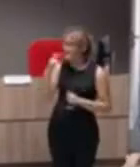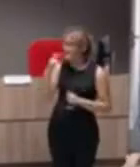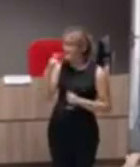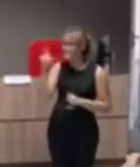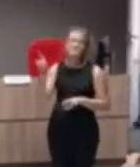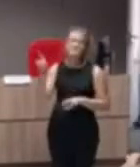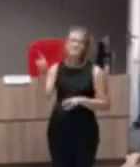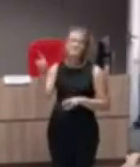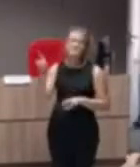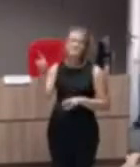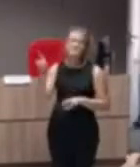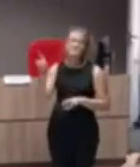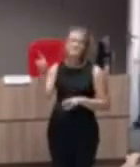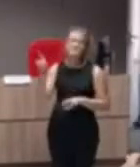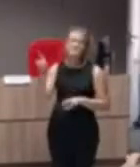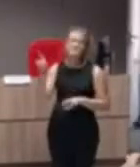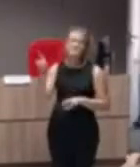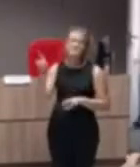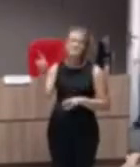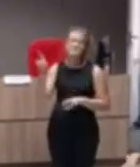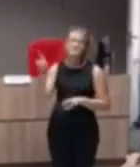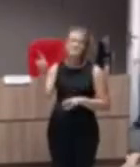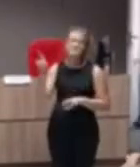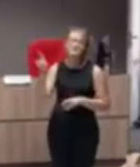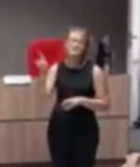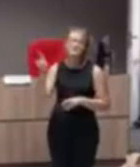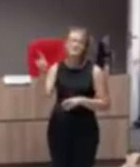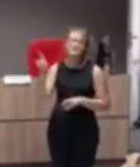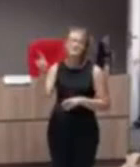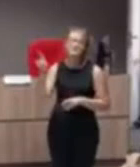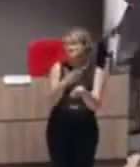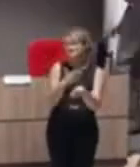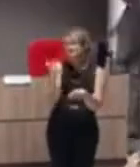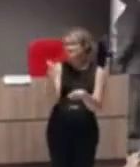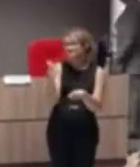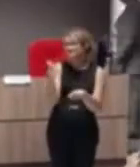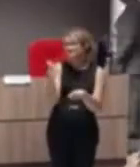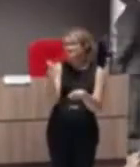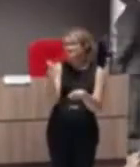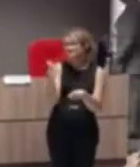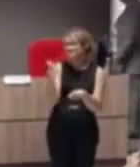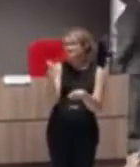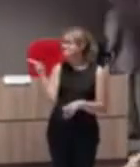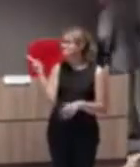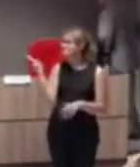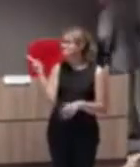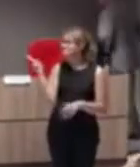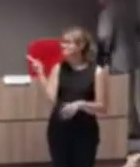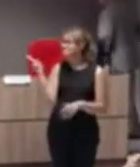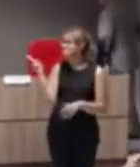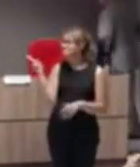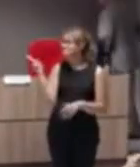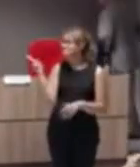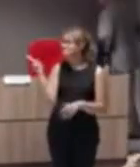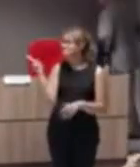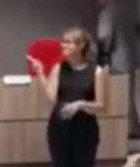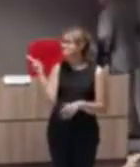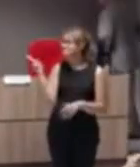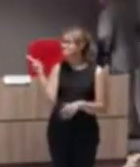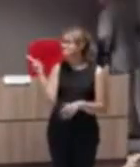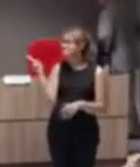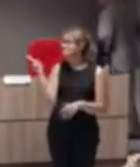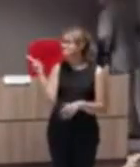manutenção, os profissionais não tinham sequer treinamento. Também aqui há máquinas que podem causar